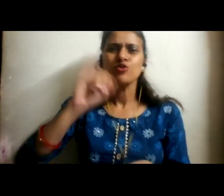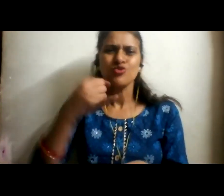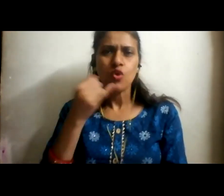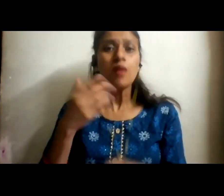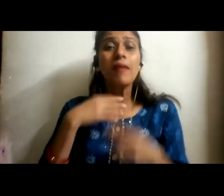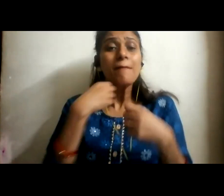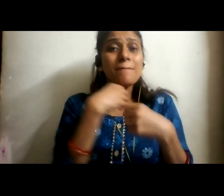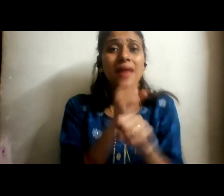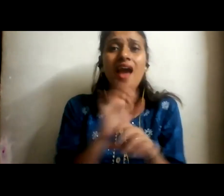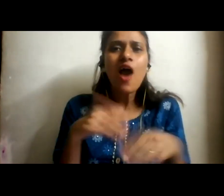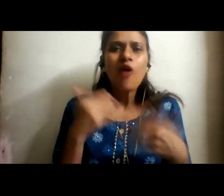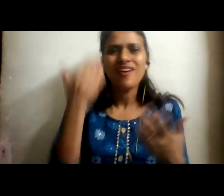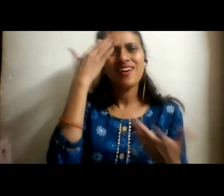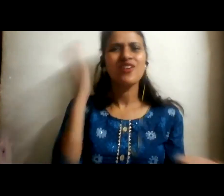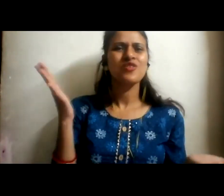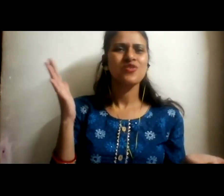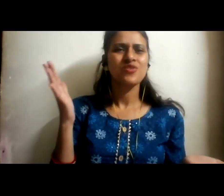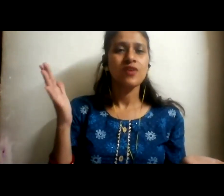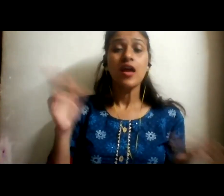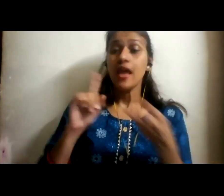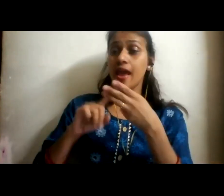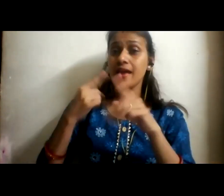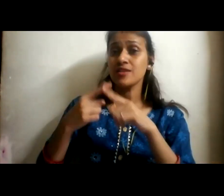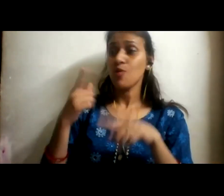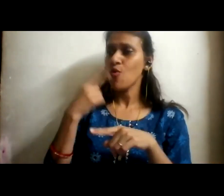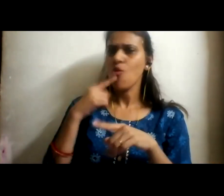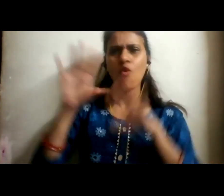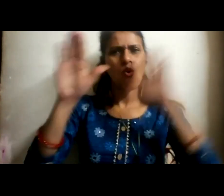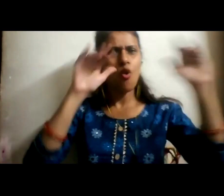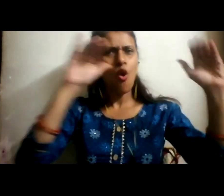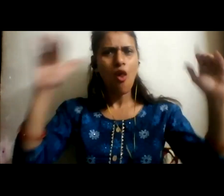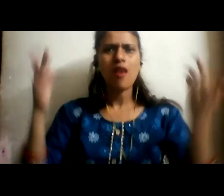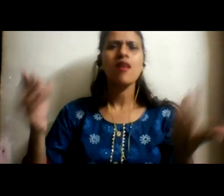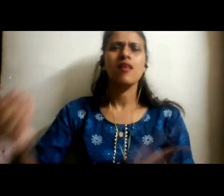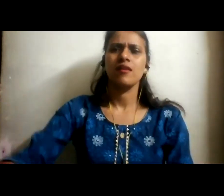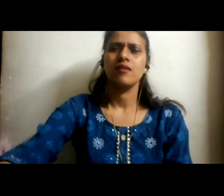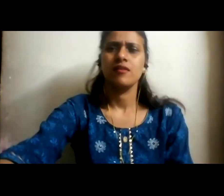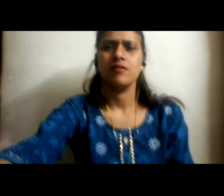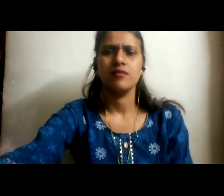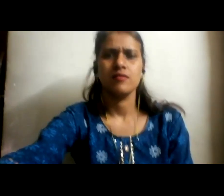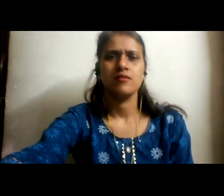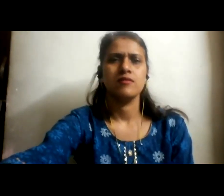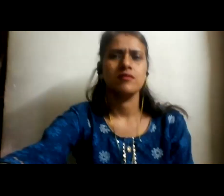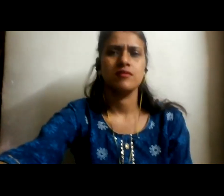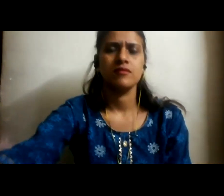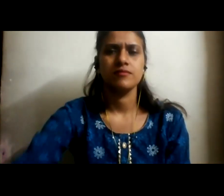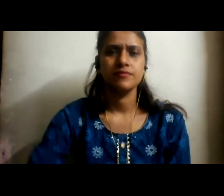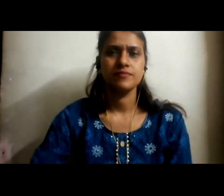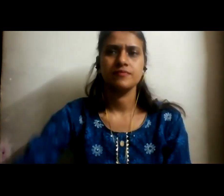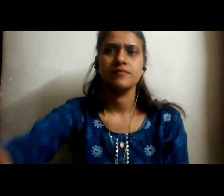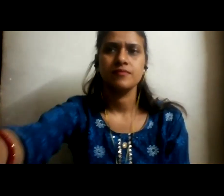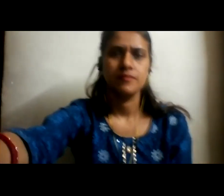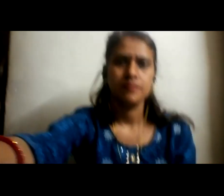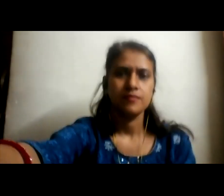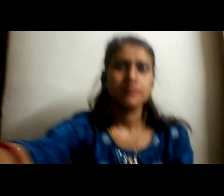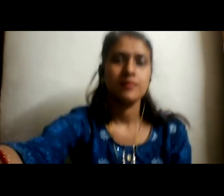हमको थोड़ी आएगा। गेट द एक्सपर्ट्स, होल वर्ल्ड इज फुल ऑफ एक्सपर्ट्स। हाँ, अगर आपको पैसे लगानी है उनको कभी कभी फ्री में